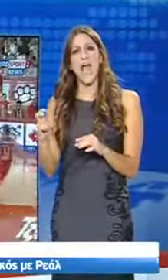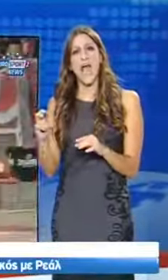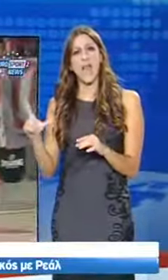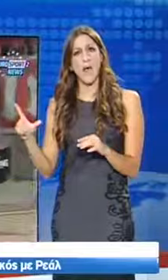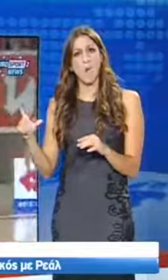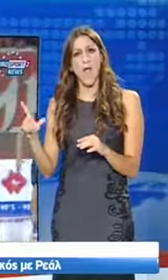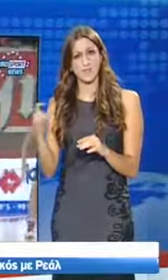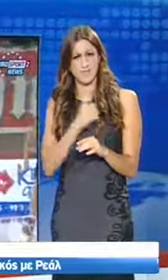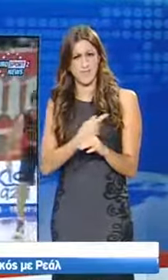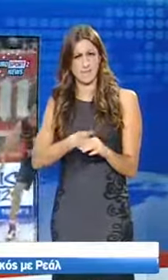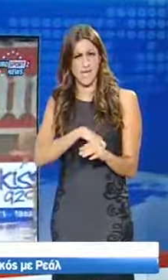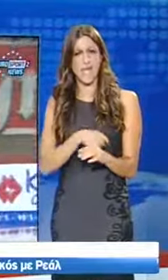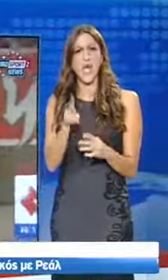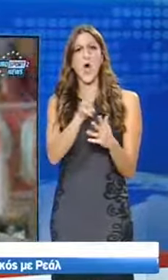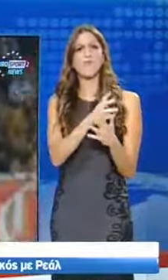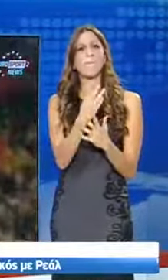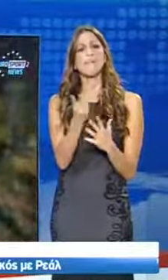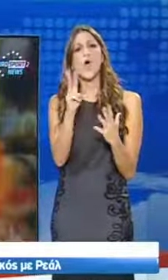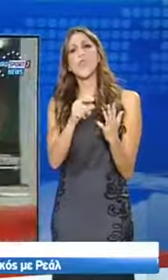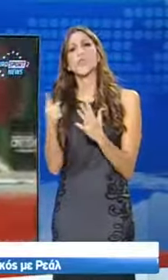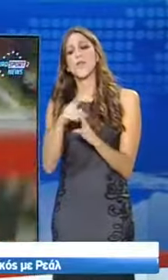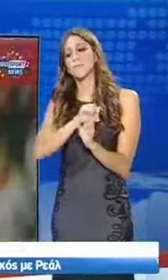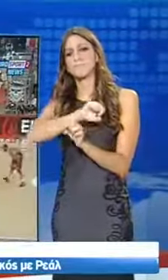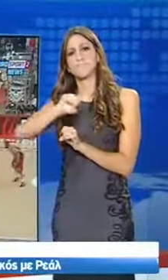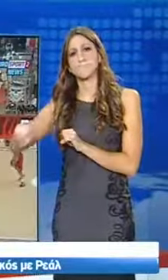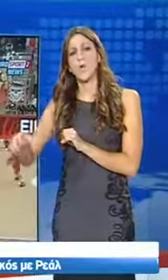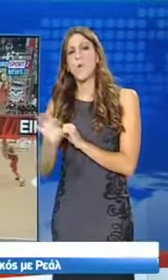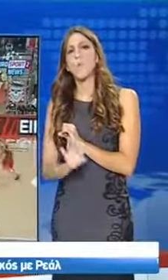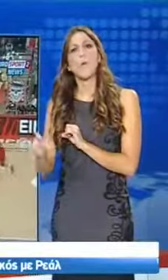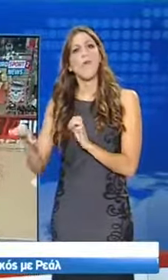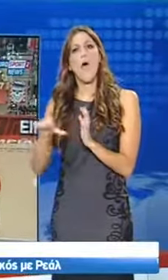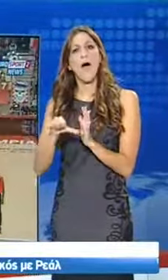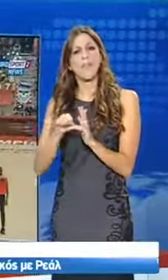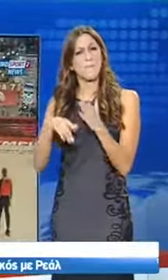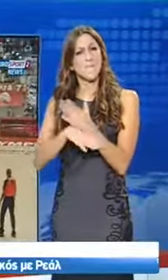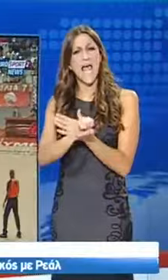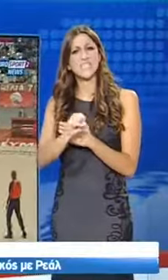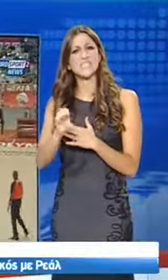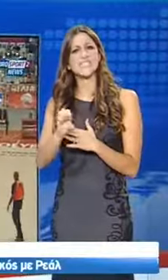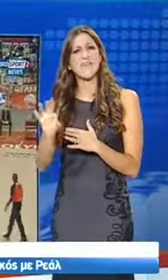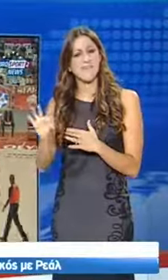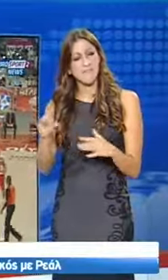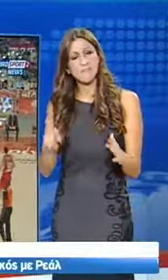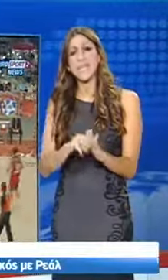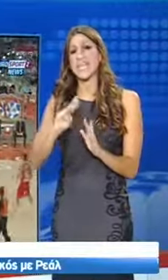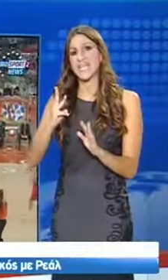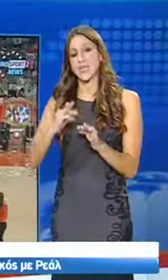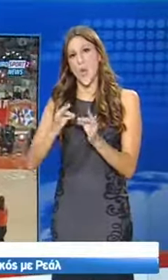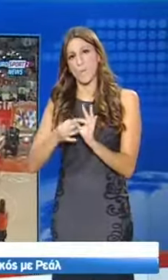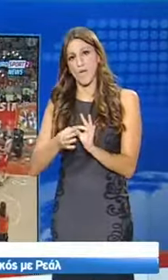85-81 τη Σκάχα Λαμποράλ, στον αγώνα που διεξήχθη στο στάδιο Ειρήνης και Φιλίας για τον τρίτο όμιλο της διοργάνωσης. Για την πρώτη αγωνιστική του πρώτου